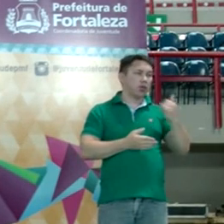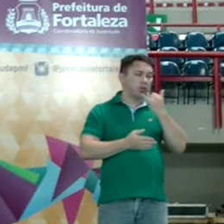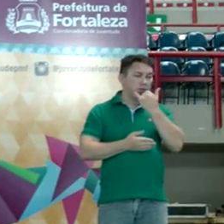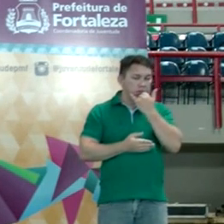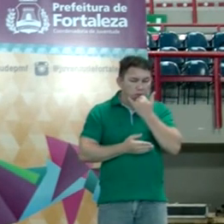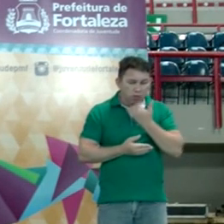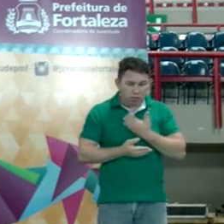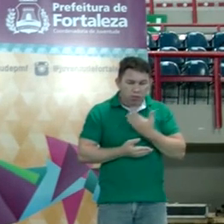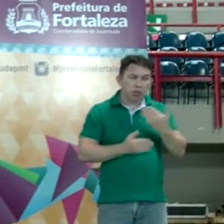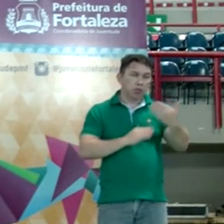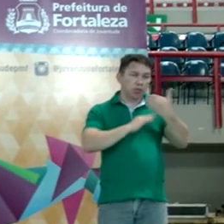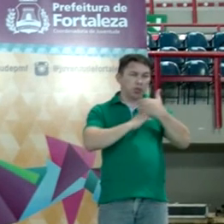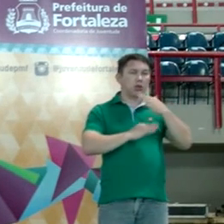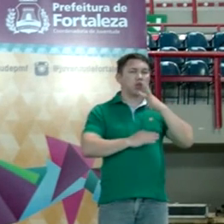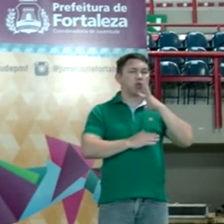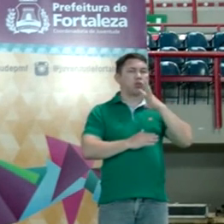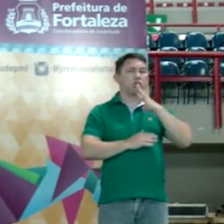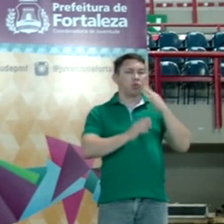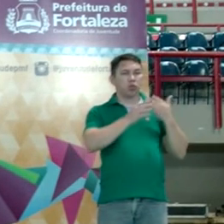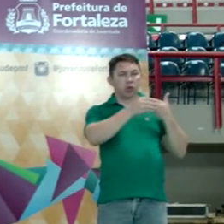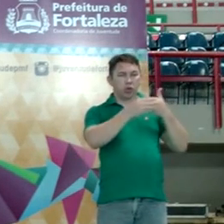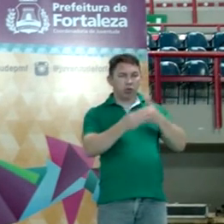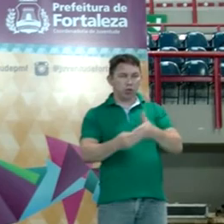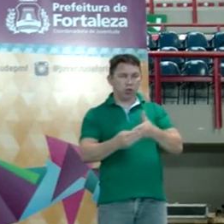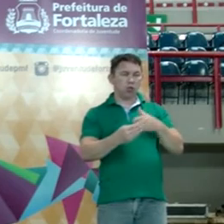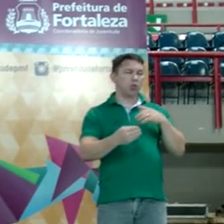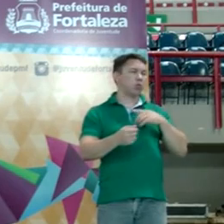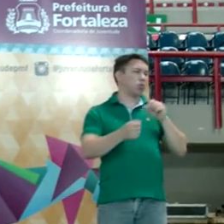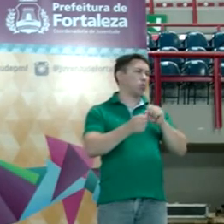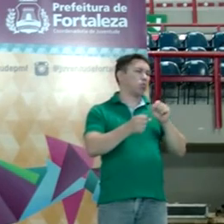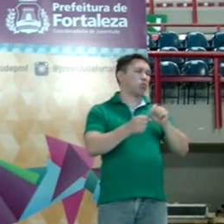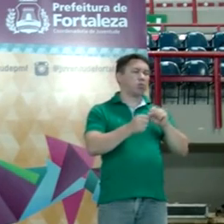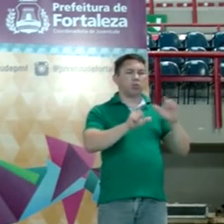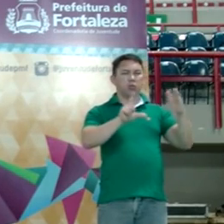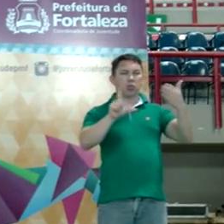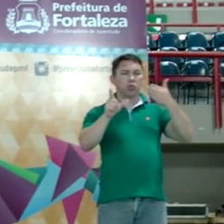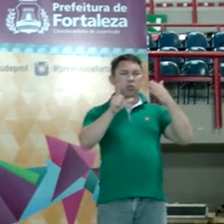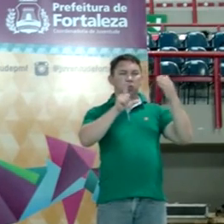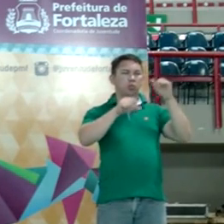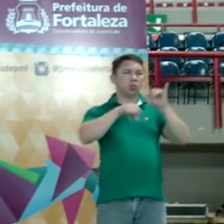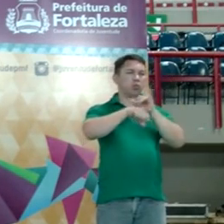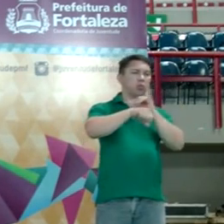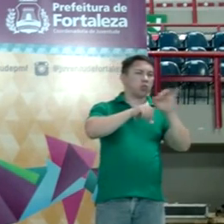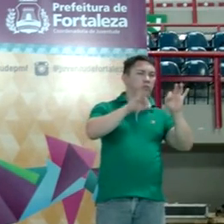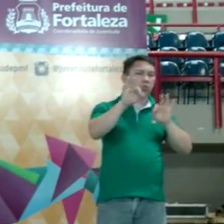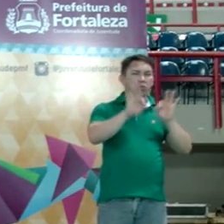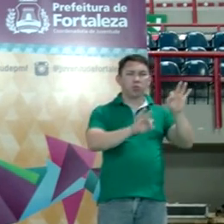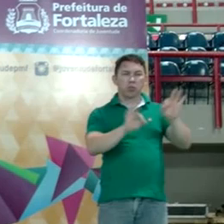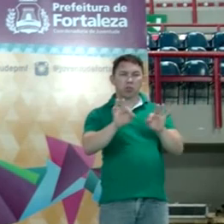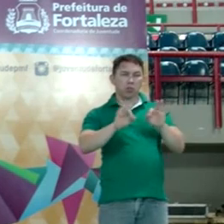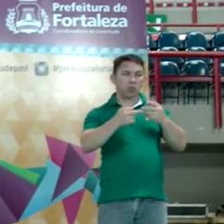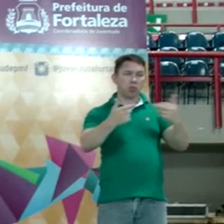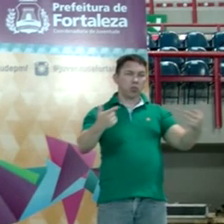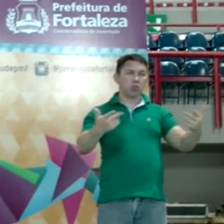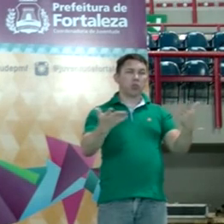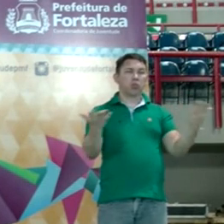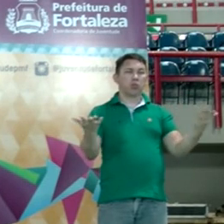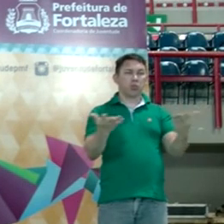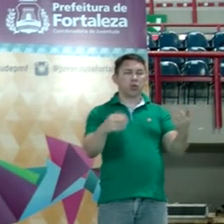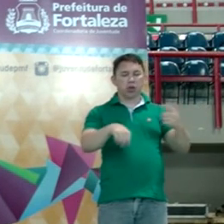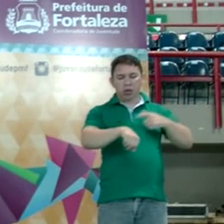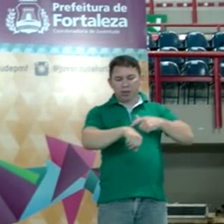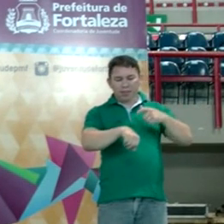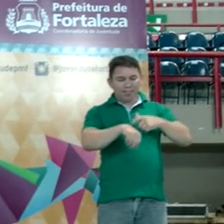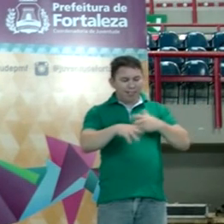sempre, quem já veio aula aqui comigo sabe que eu sempre trago minhas multimídias, fico sempre ao máximo, ela bem organizada para vocês, mas realmente não